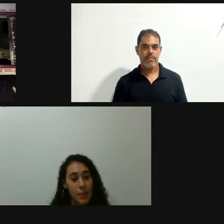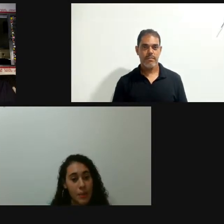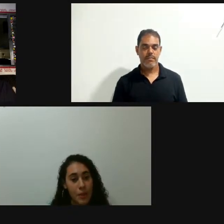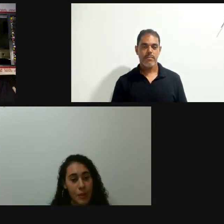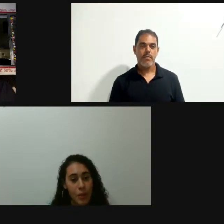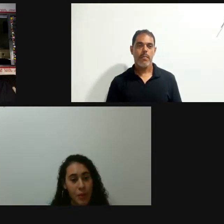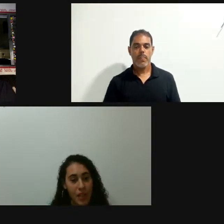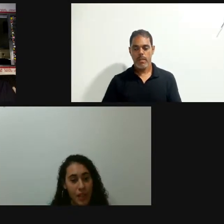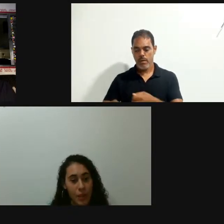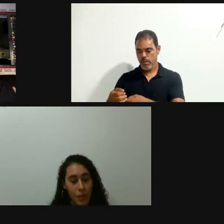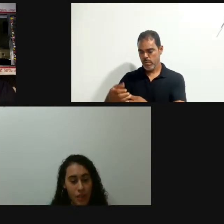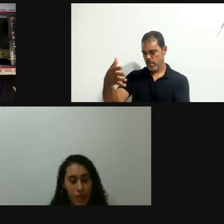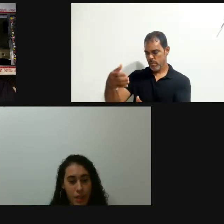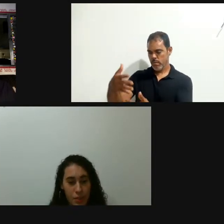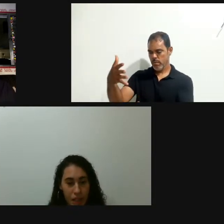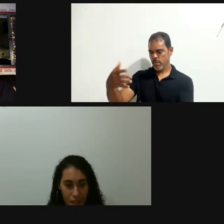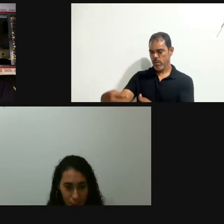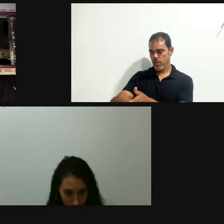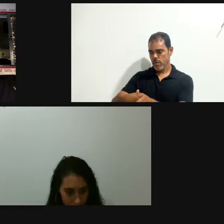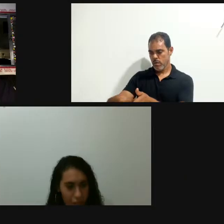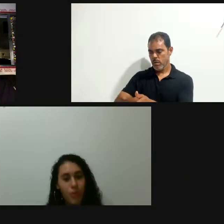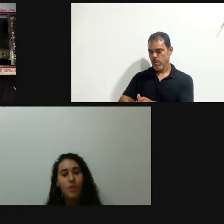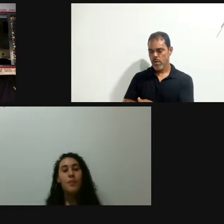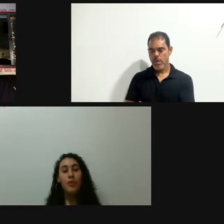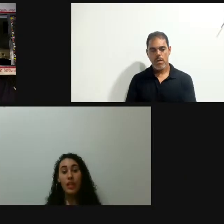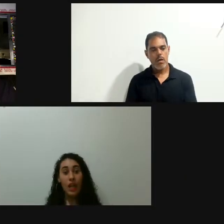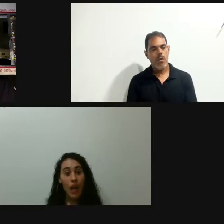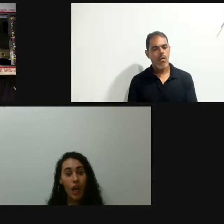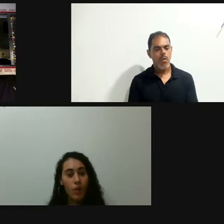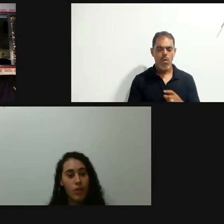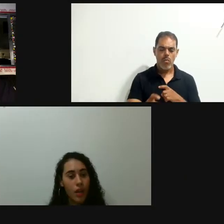Quais os meus animes e mangás preferidos?